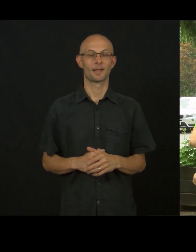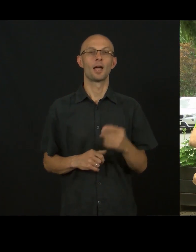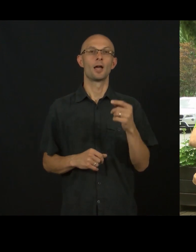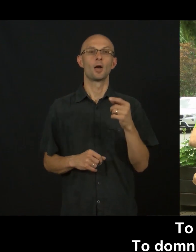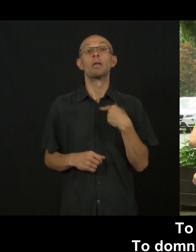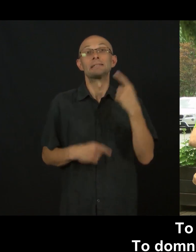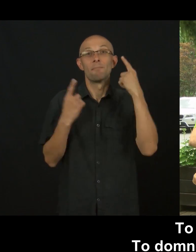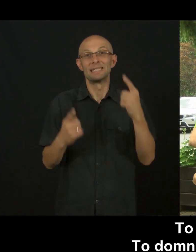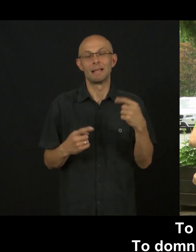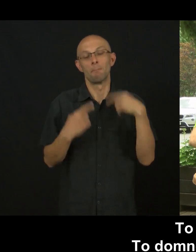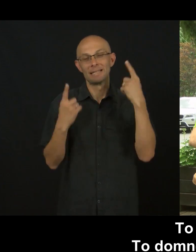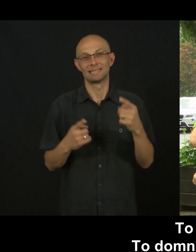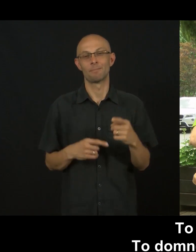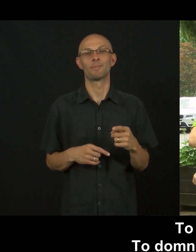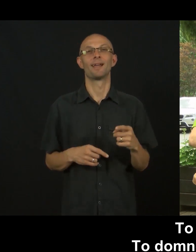Dobre reprezentant.